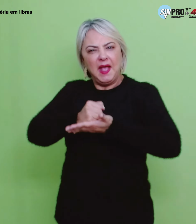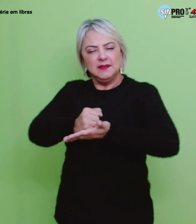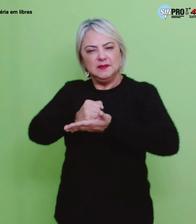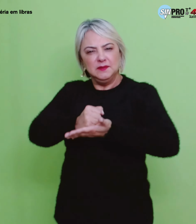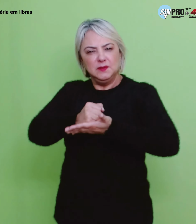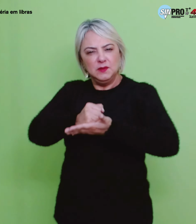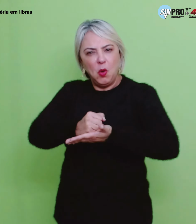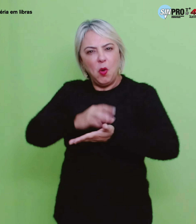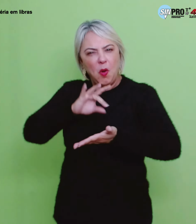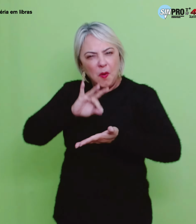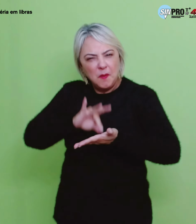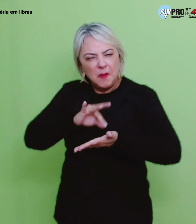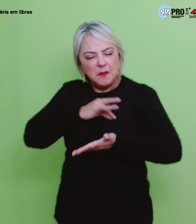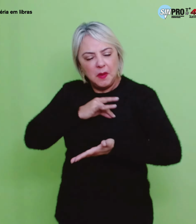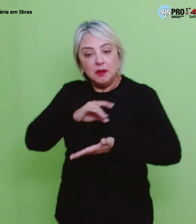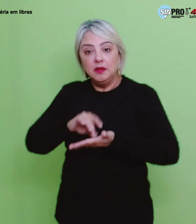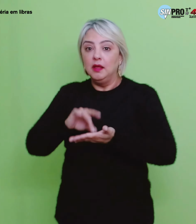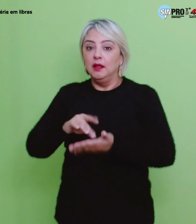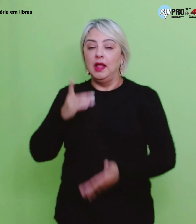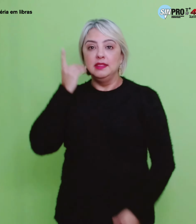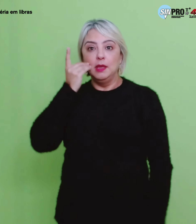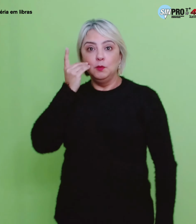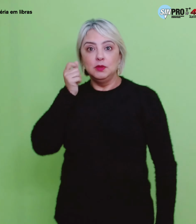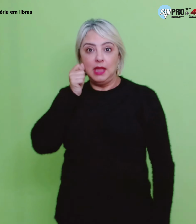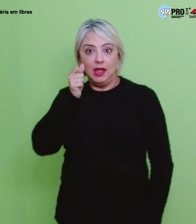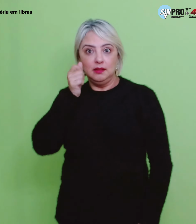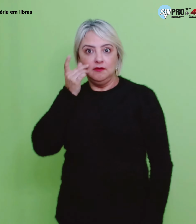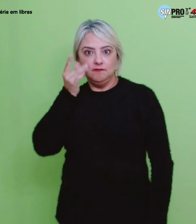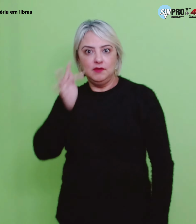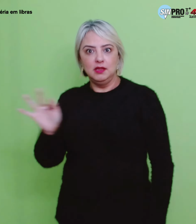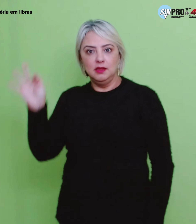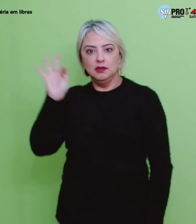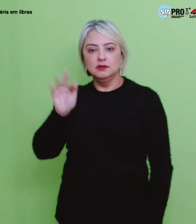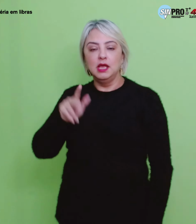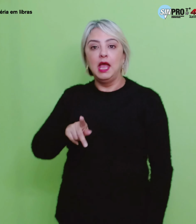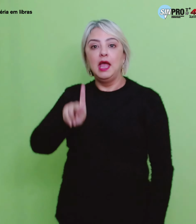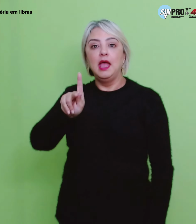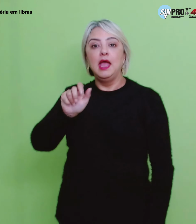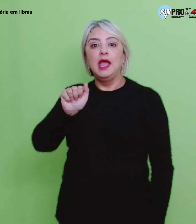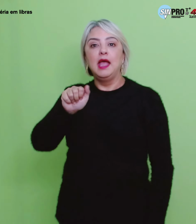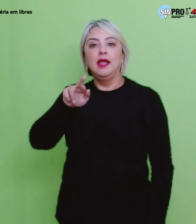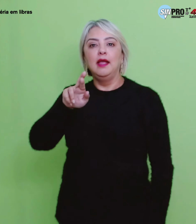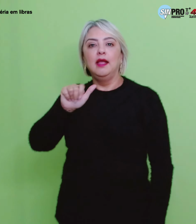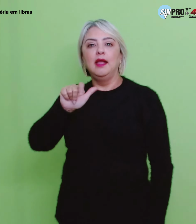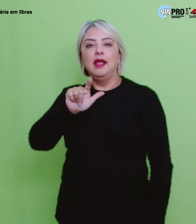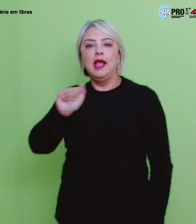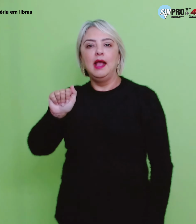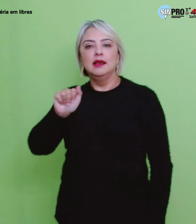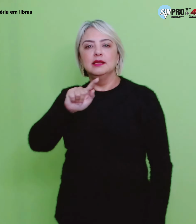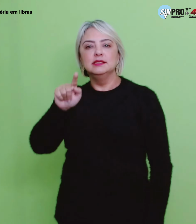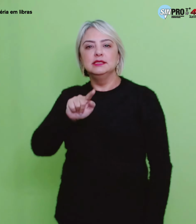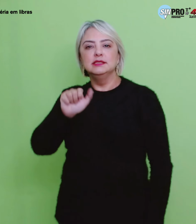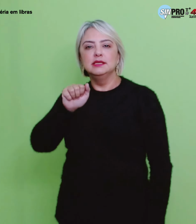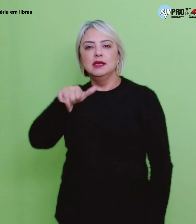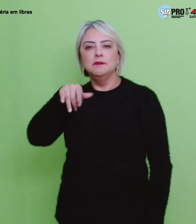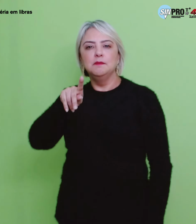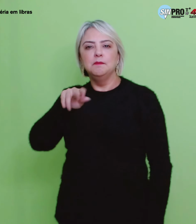Apoiadores fiéis do presidente, como as deputadas federais Carla Zambelli, PSL